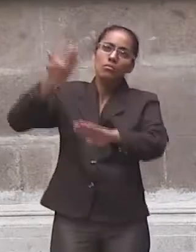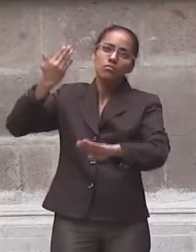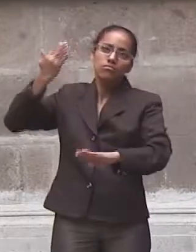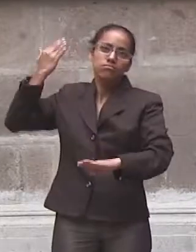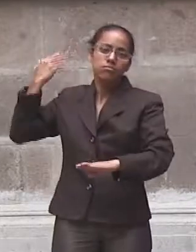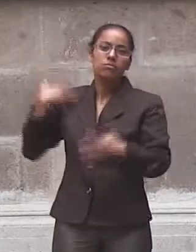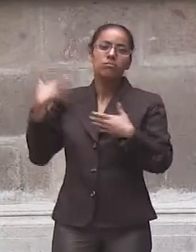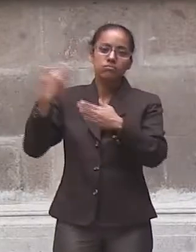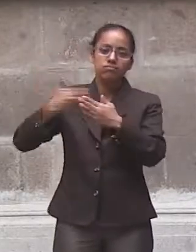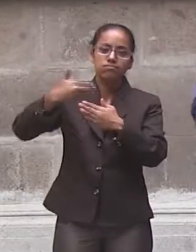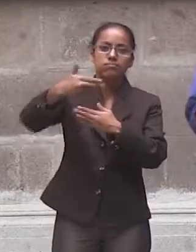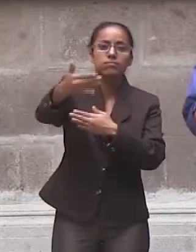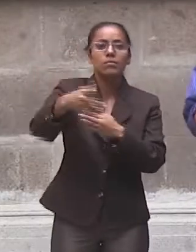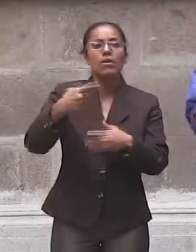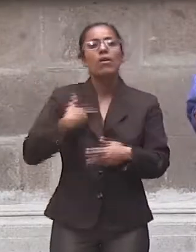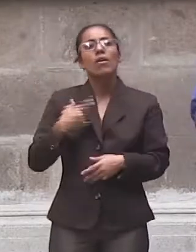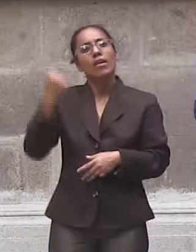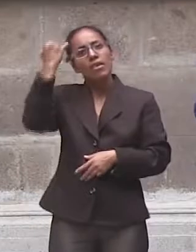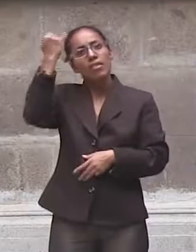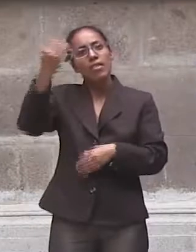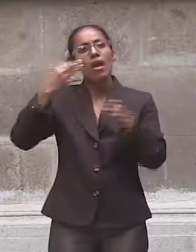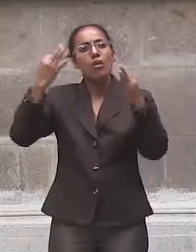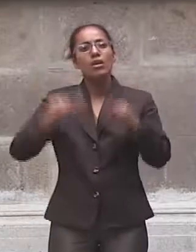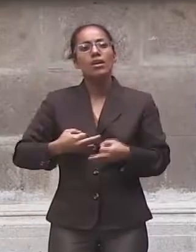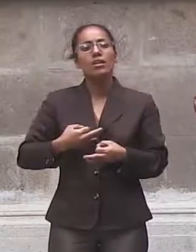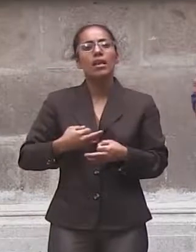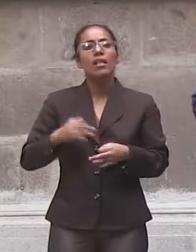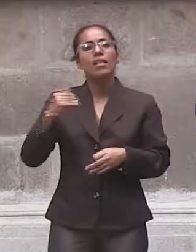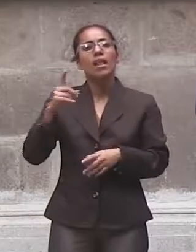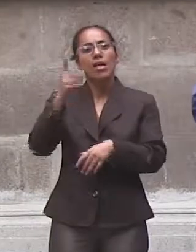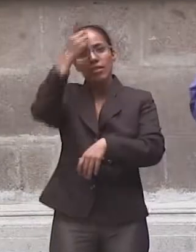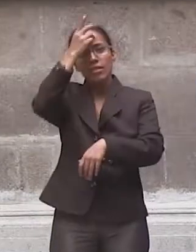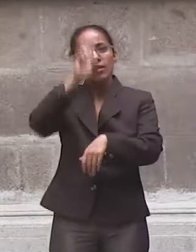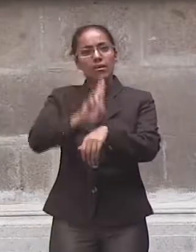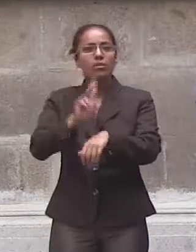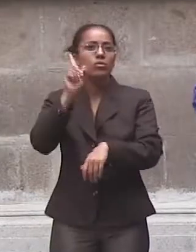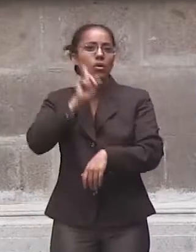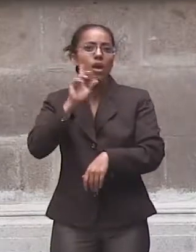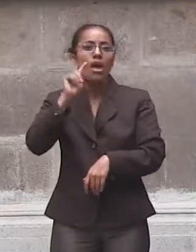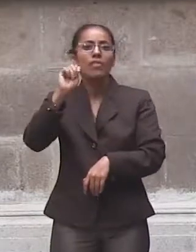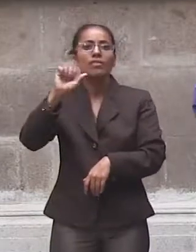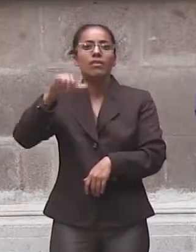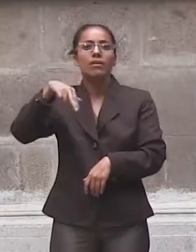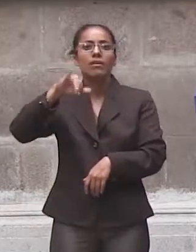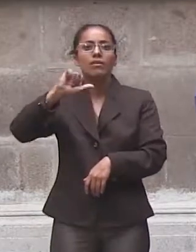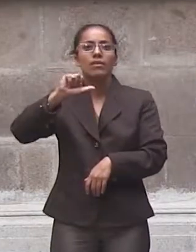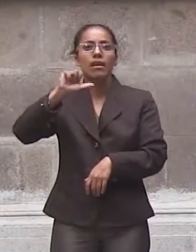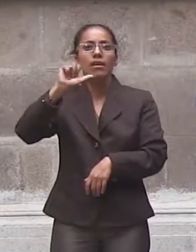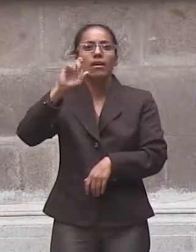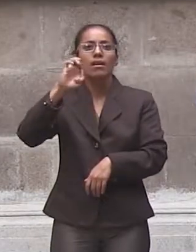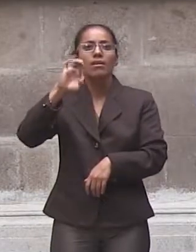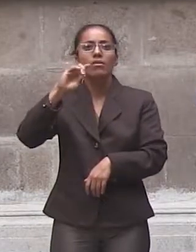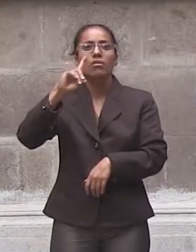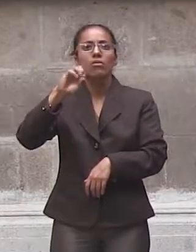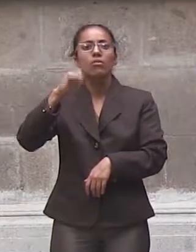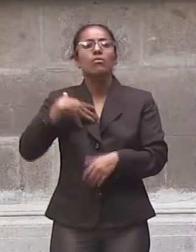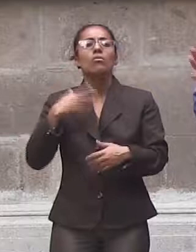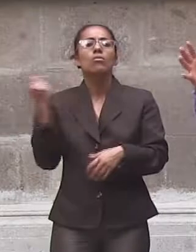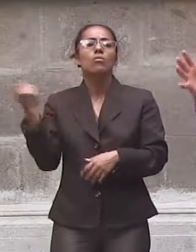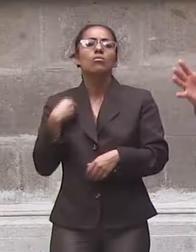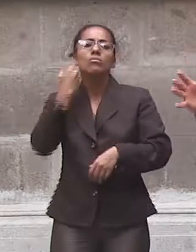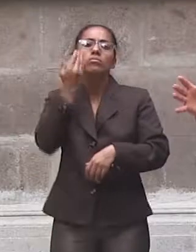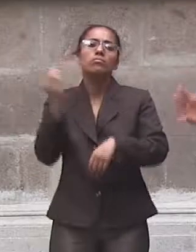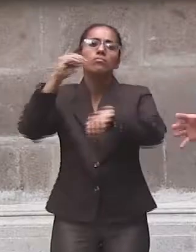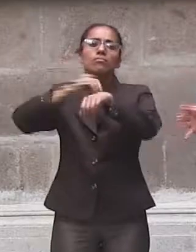original de la directora de este lugar tan y haedo fue que le interesaba poner en escena la obra de gilbert oa lo largo del tiempo